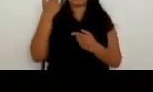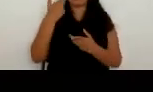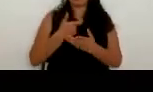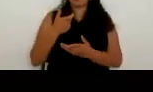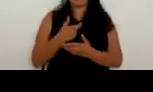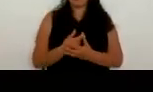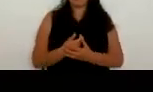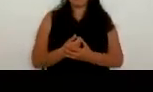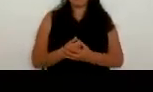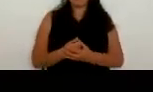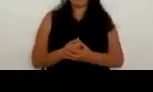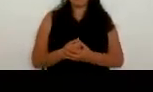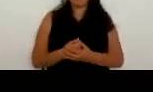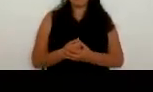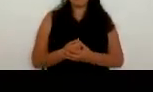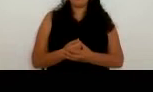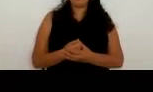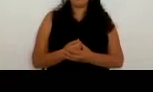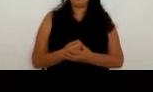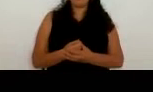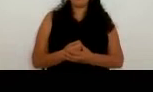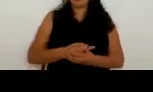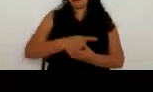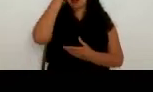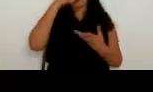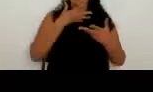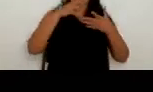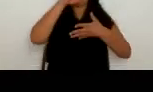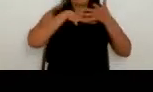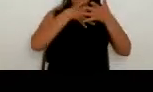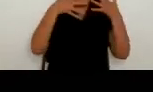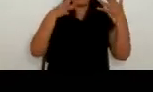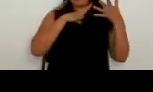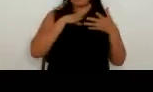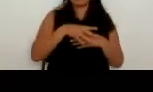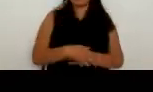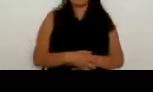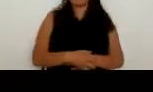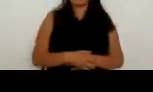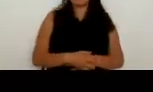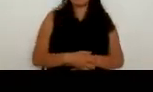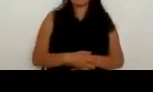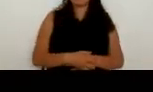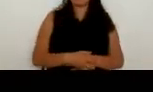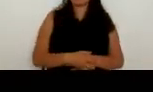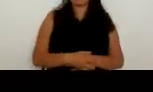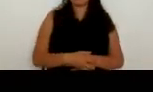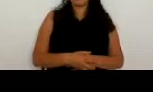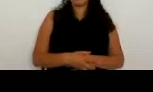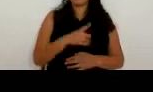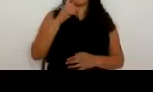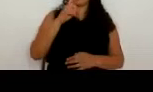se relaciona con esta tabla que se construyó y como ven en la parte superior tiene el ingreso familiar